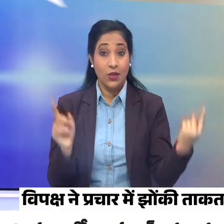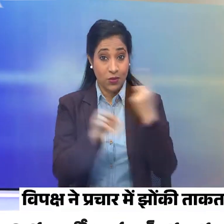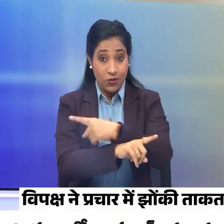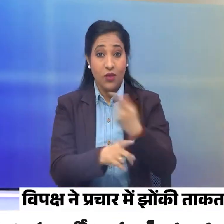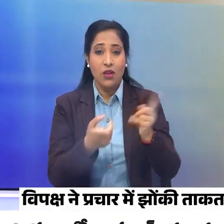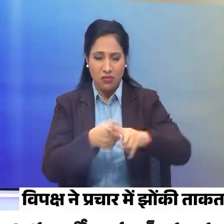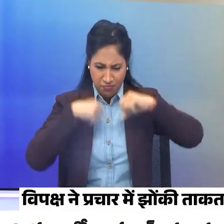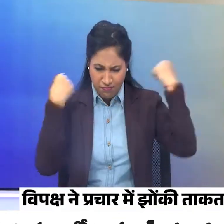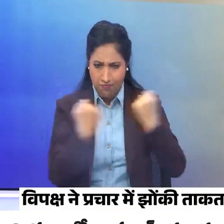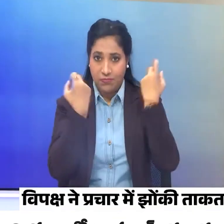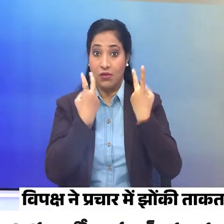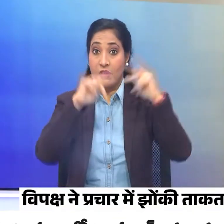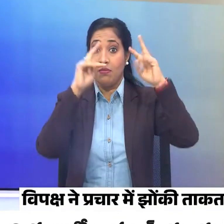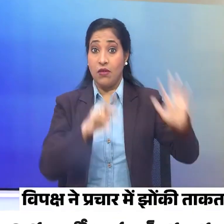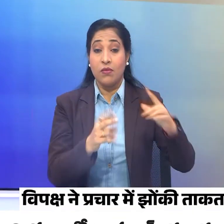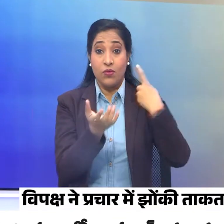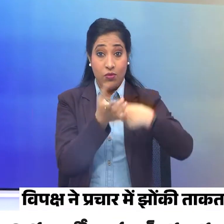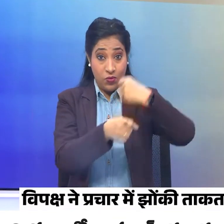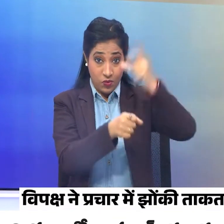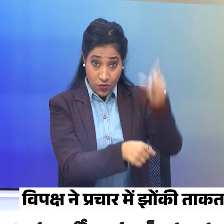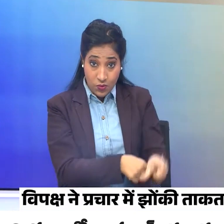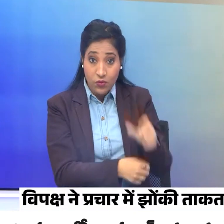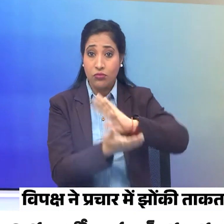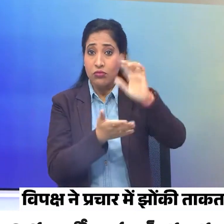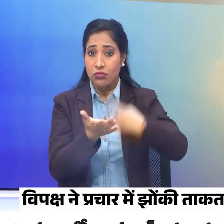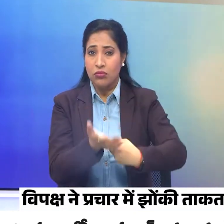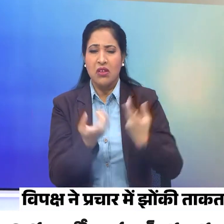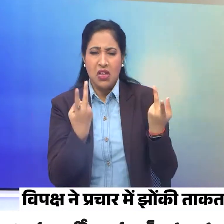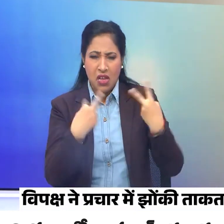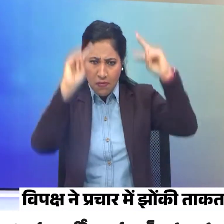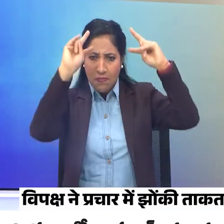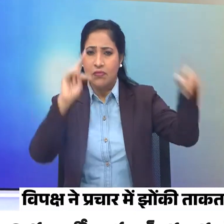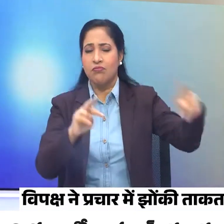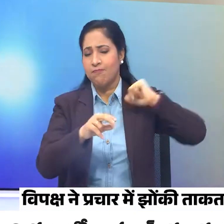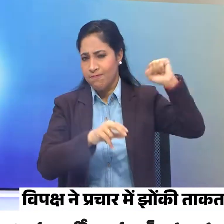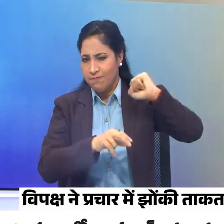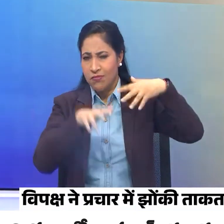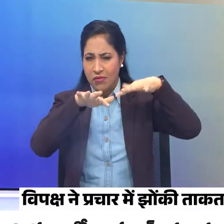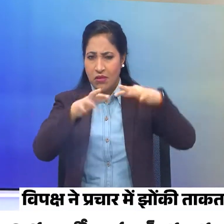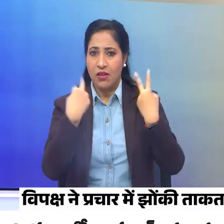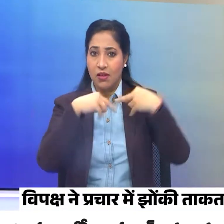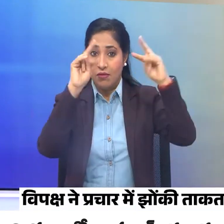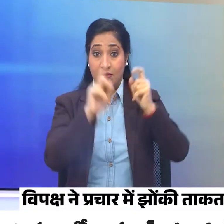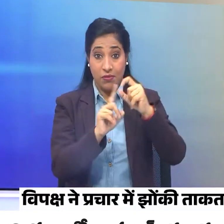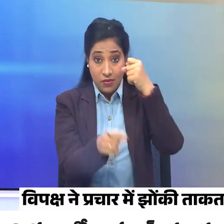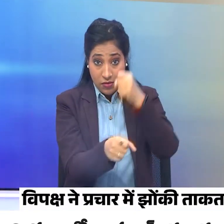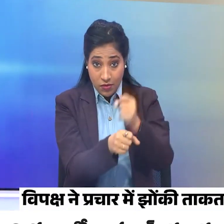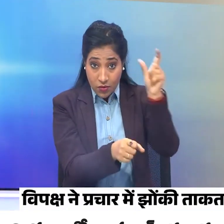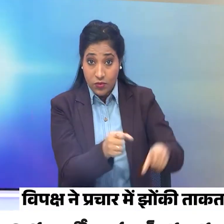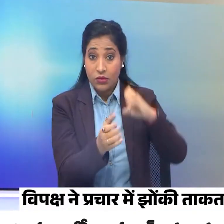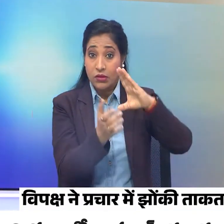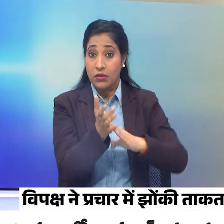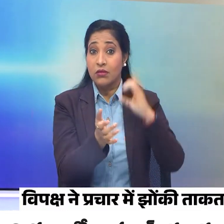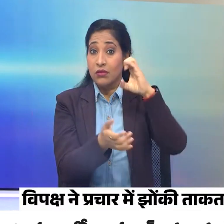विपक्ष ने भी झोंकी प्रचार में पूरी ताकत। राहुल गांधी हरियाणा में करेंगे ताबड़तोड़ जनसभाएं। प्रियंका गांधी और मुख्यमंत्री